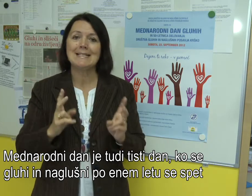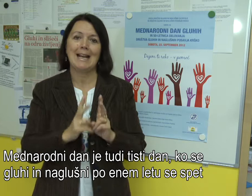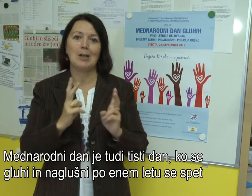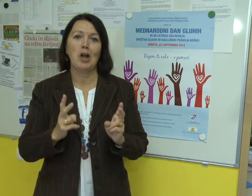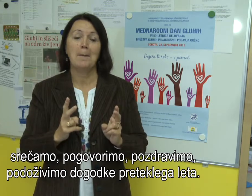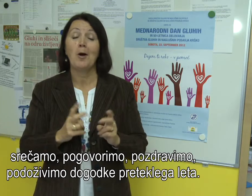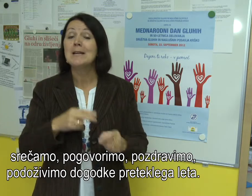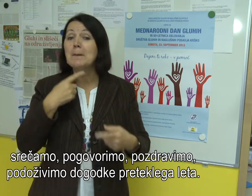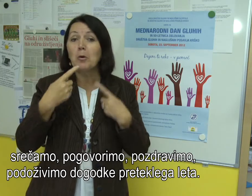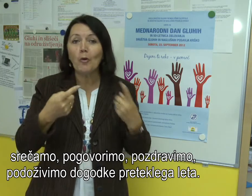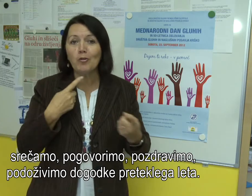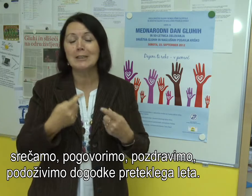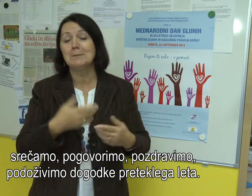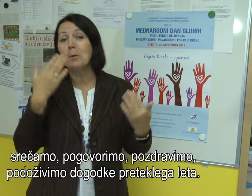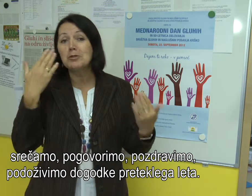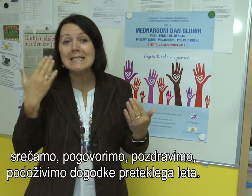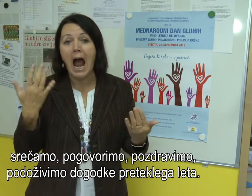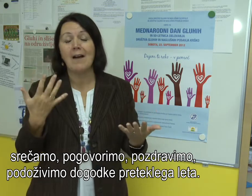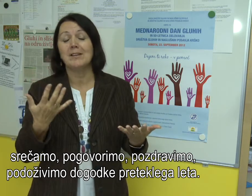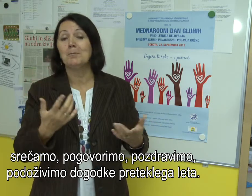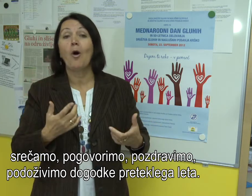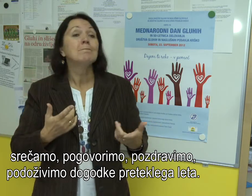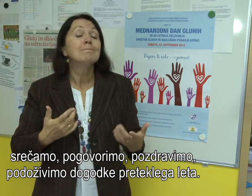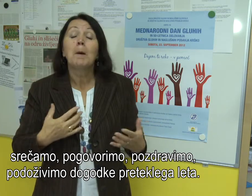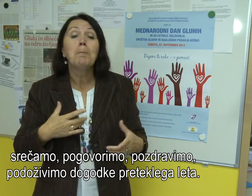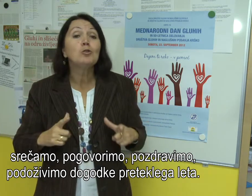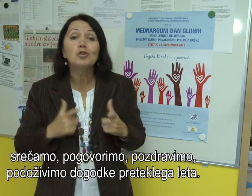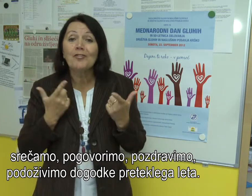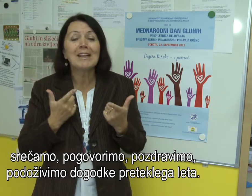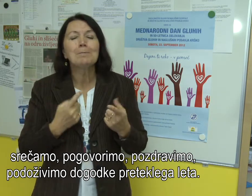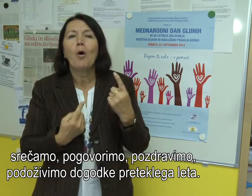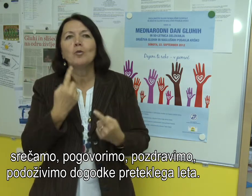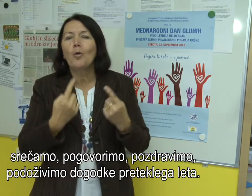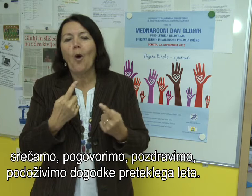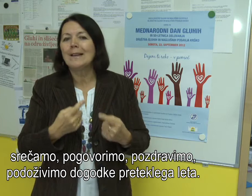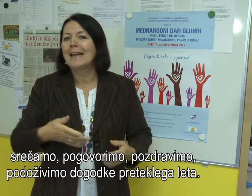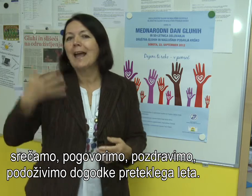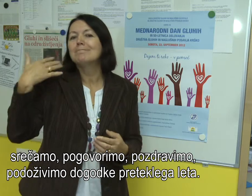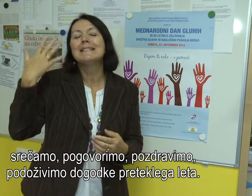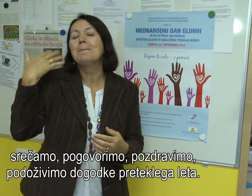Pogovorimo, pozdravimo, podoživimo.